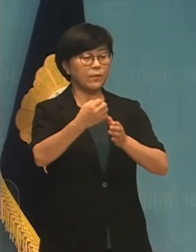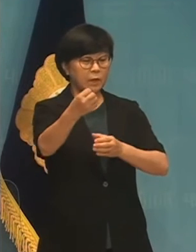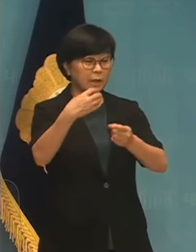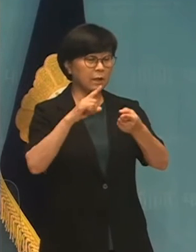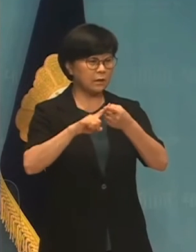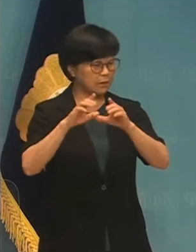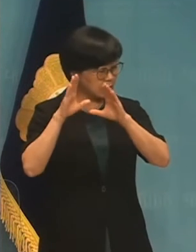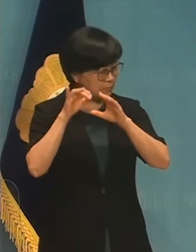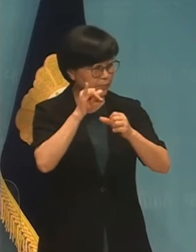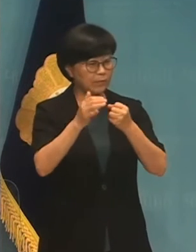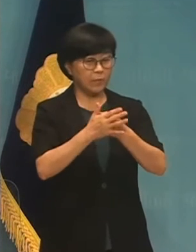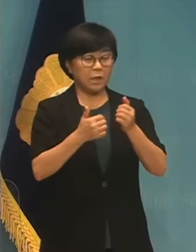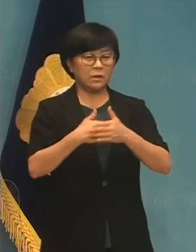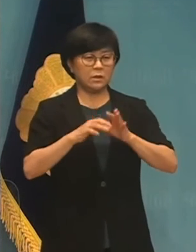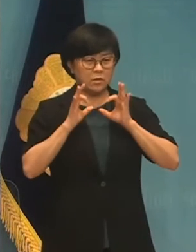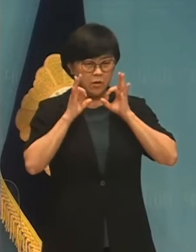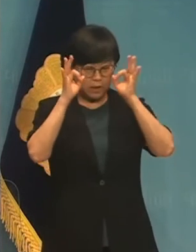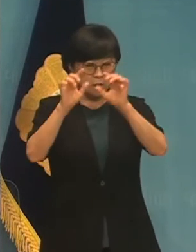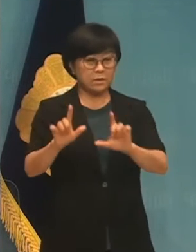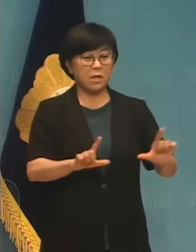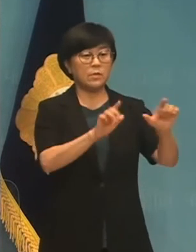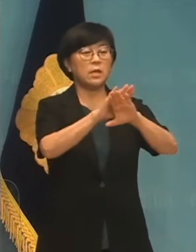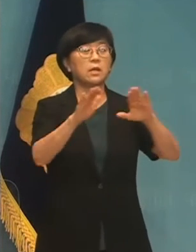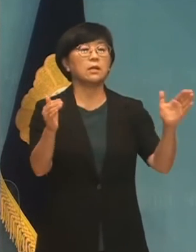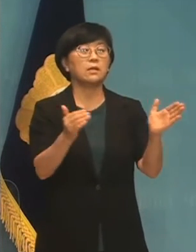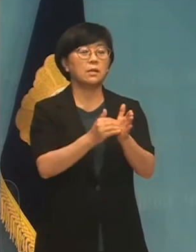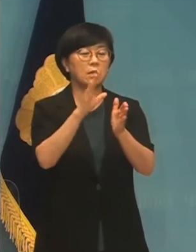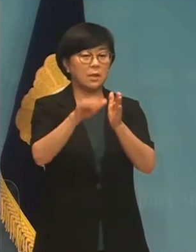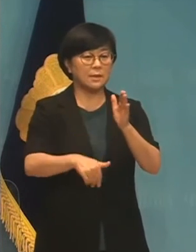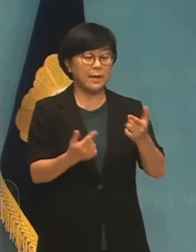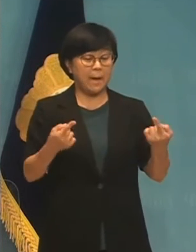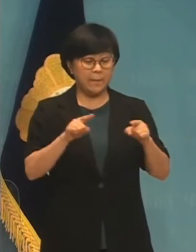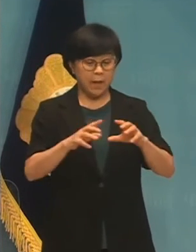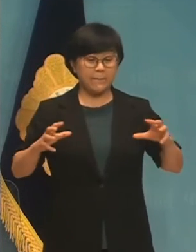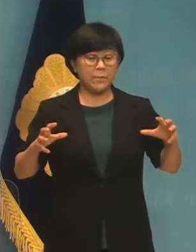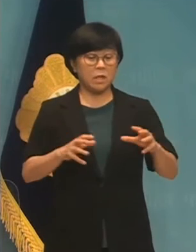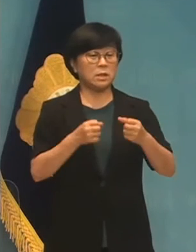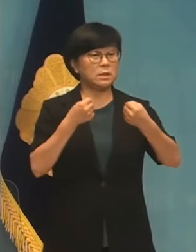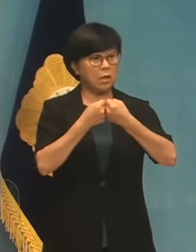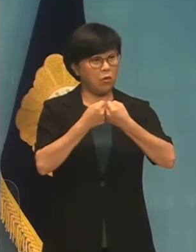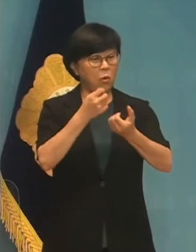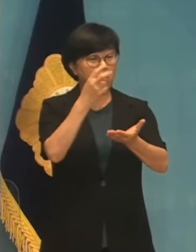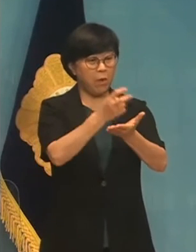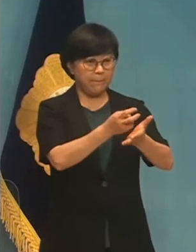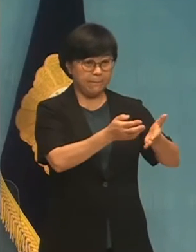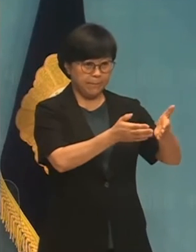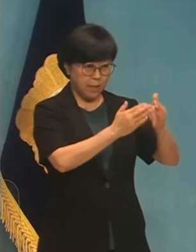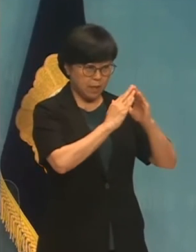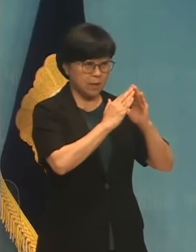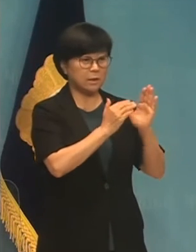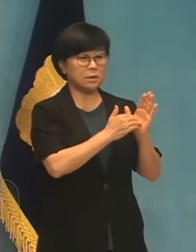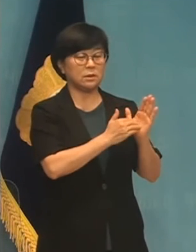들었습니다. 그 절박한 삶이 해결될 때까지 함께 싸우고 법을 만들었습니다.